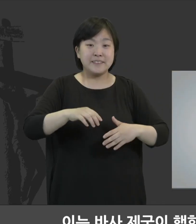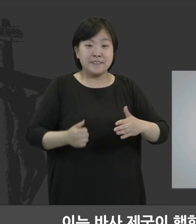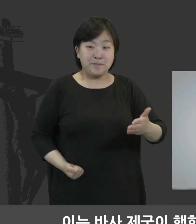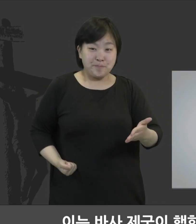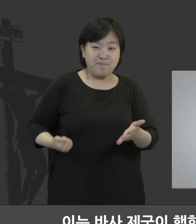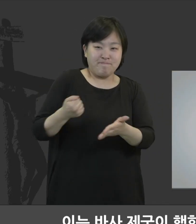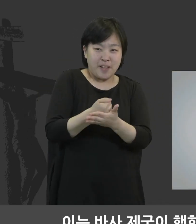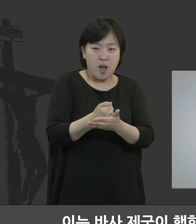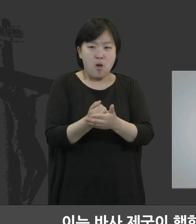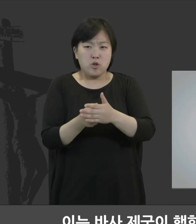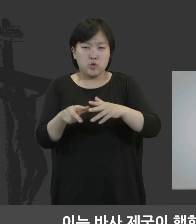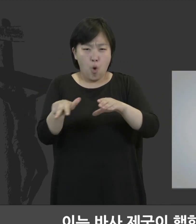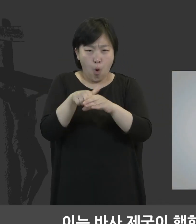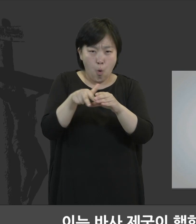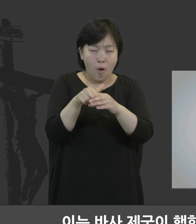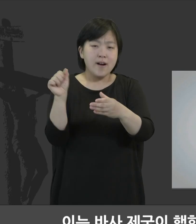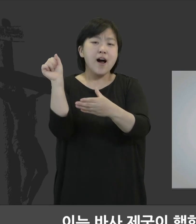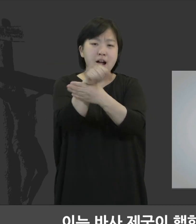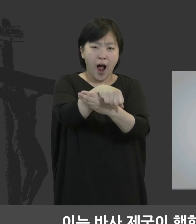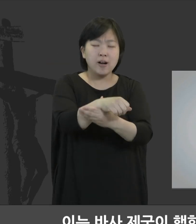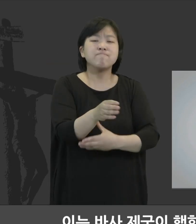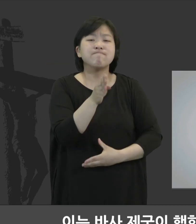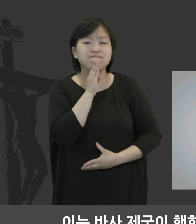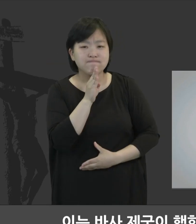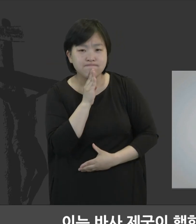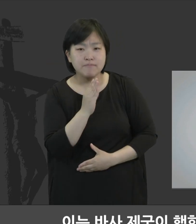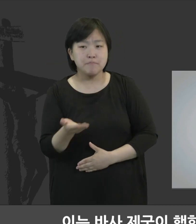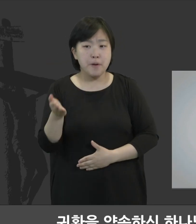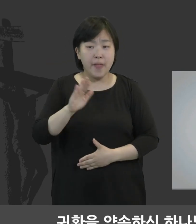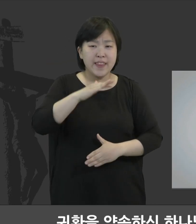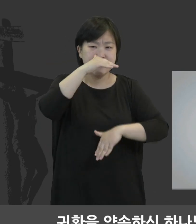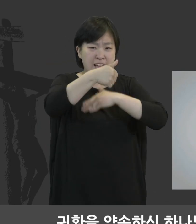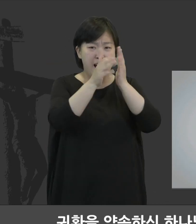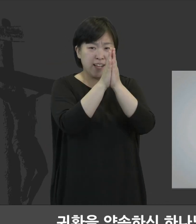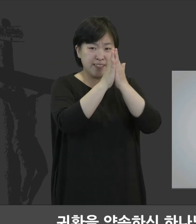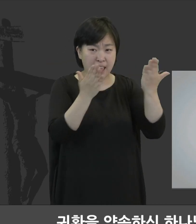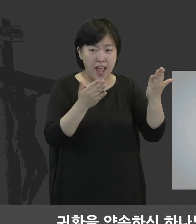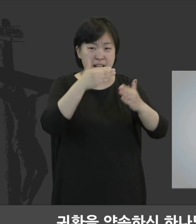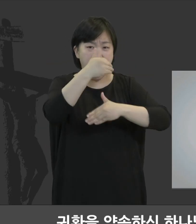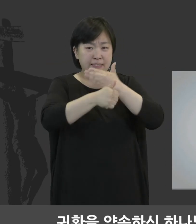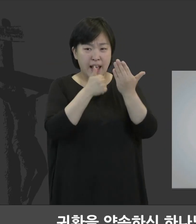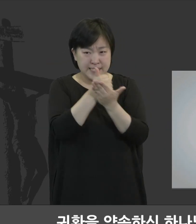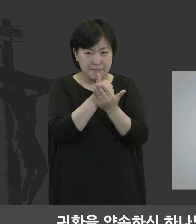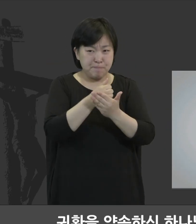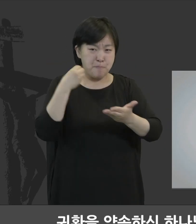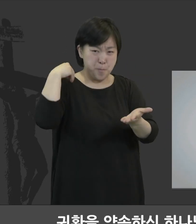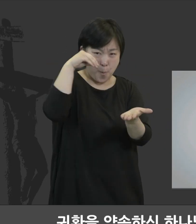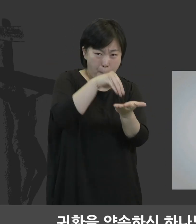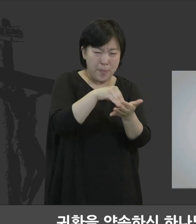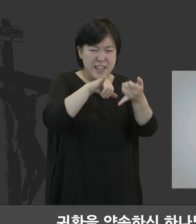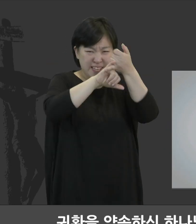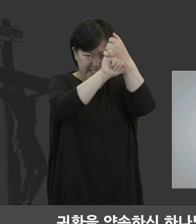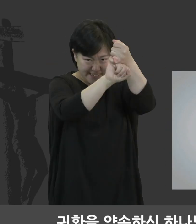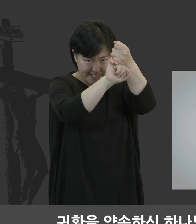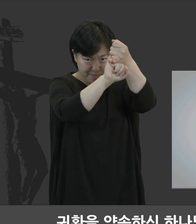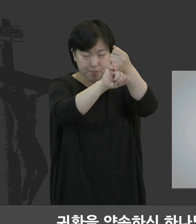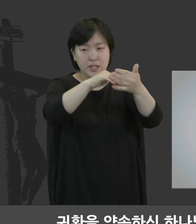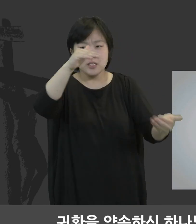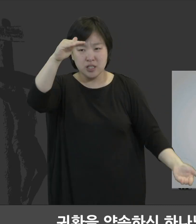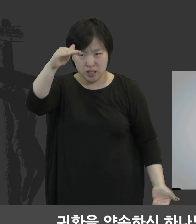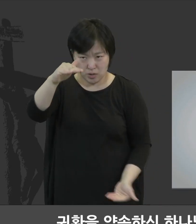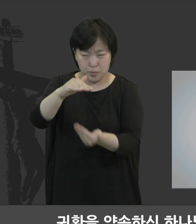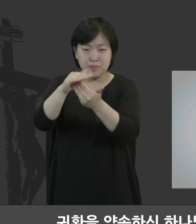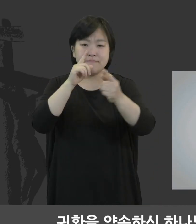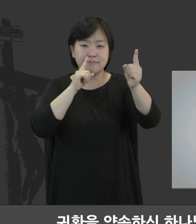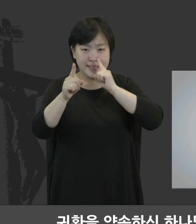행한 관용적인 종교 정책에 의한 것으로 볼 수도 있지만 귀환을 약속하신 하나님의 말씀이 성취된 것이라고